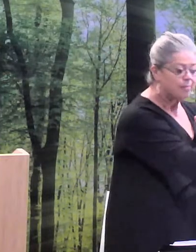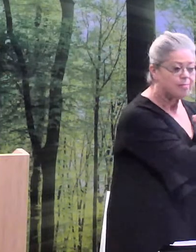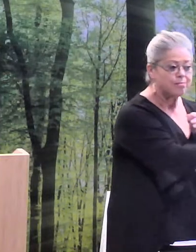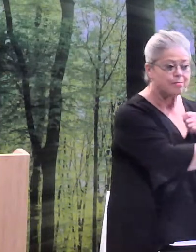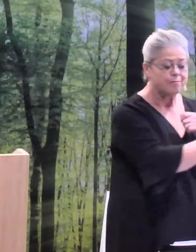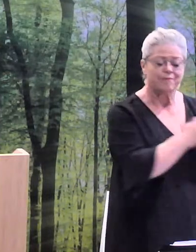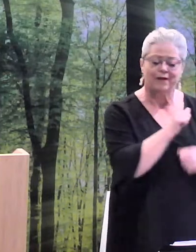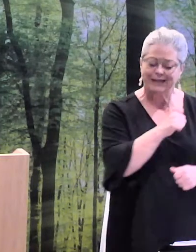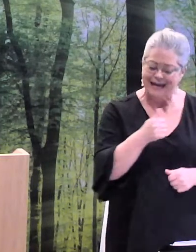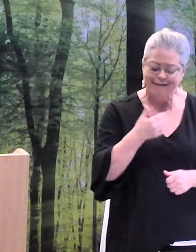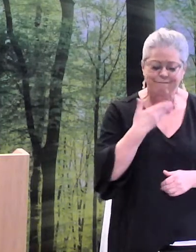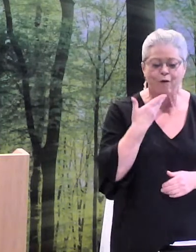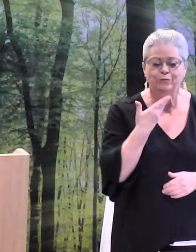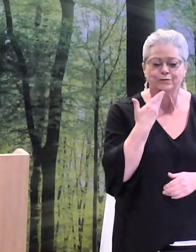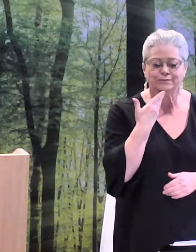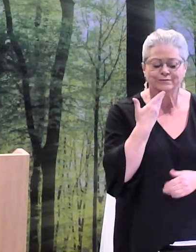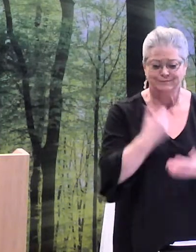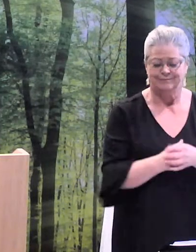omwille van de eenvoud.